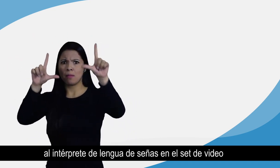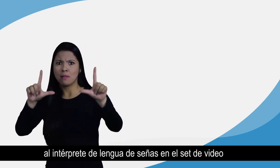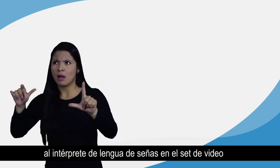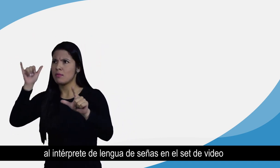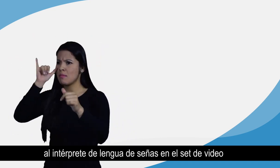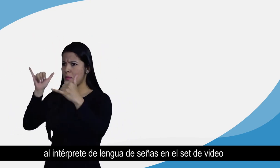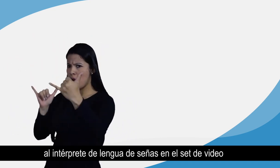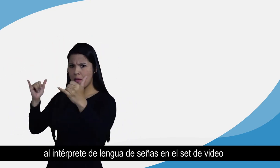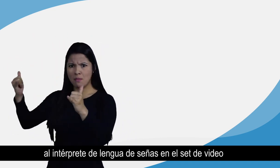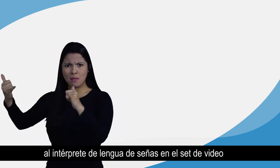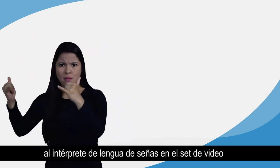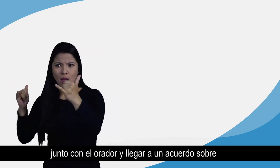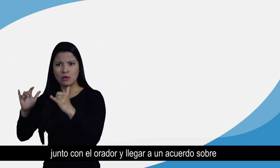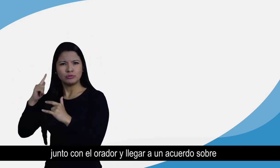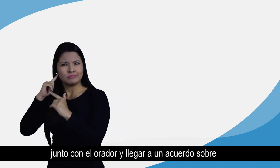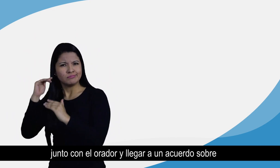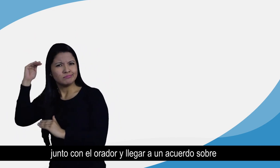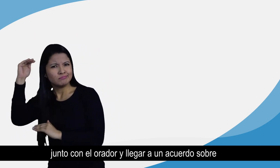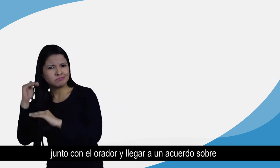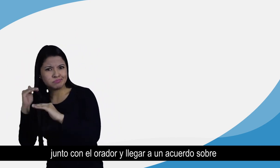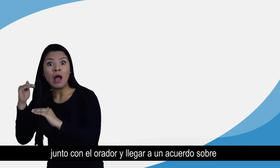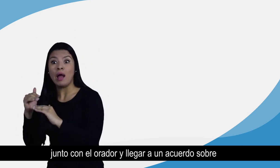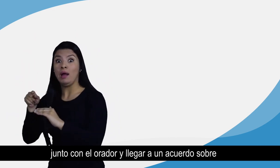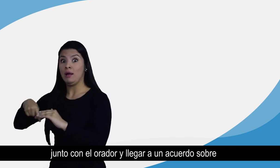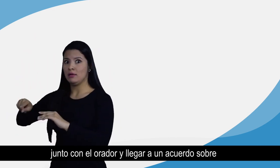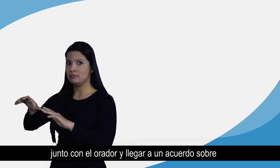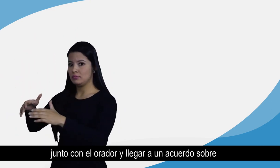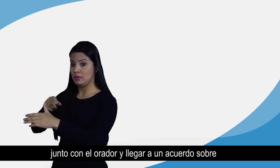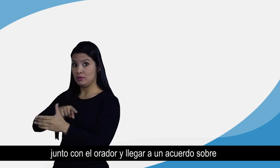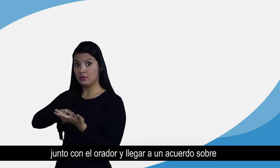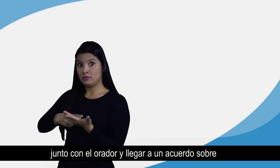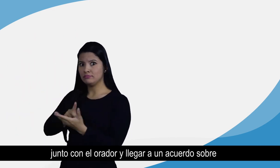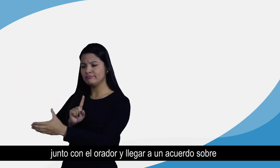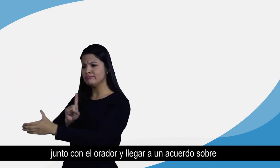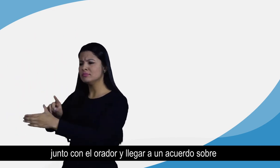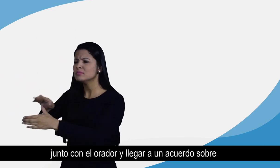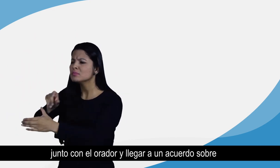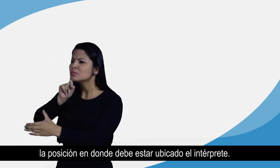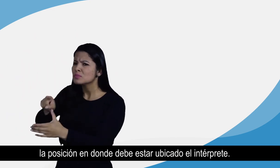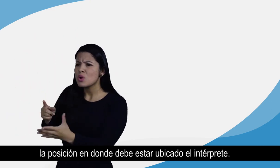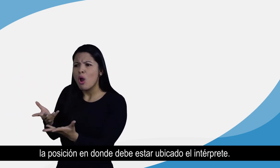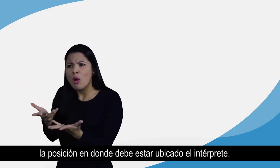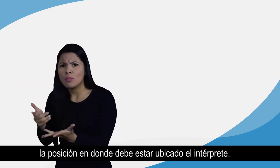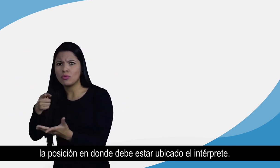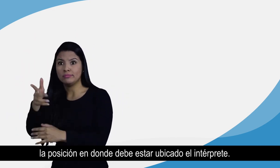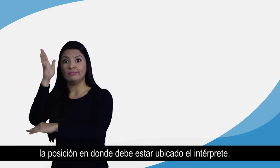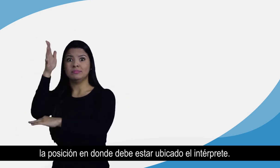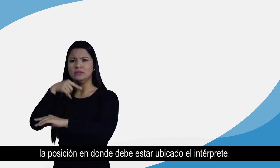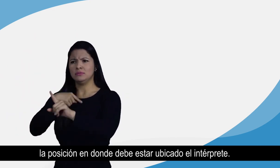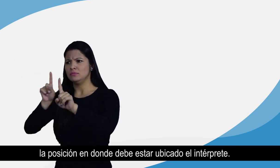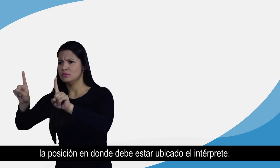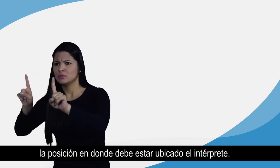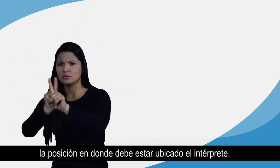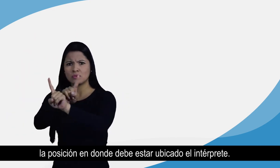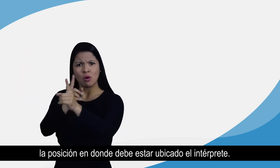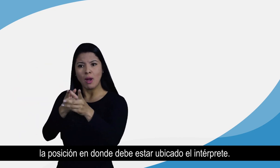en el set de video junto con el orador y llegar a un acuerdo sobre la posición en donde debe estar ubicado el